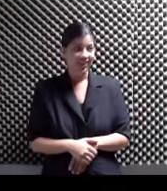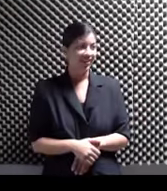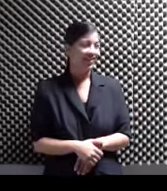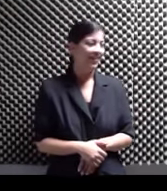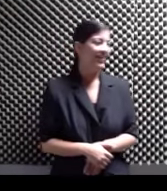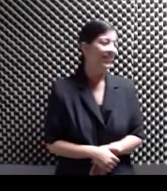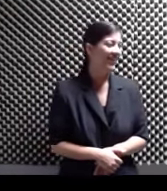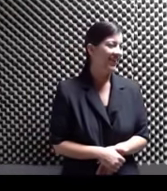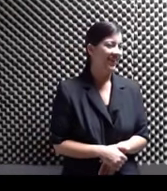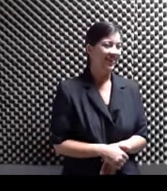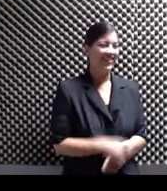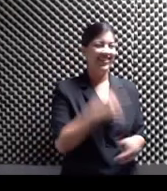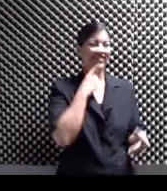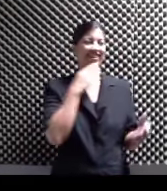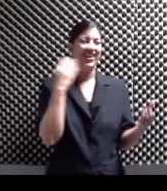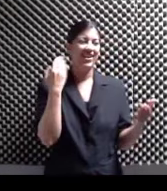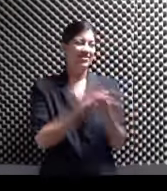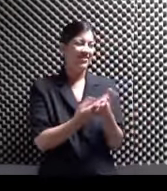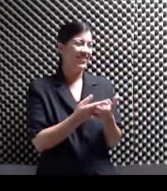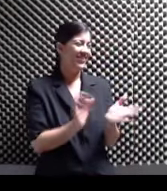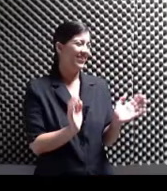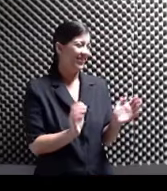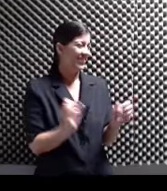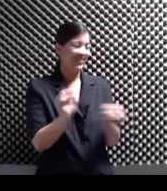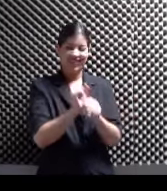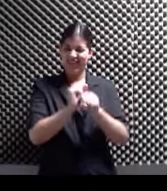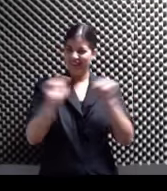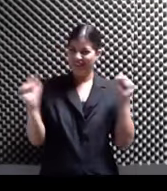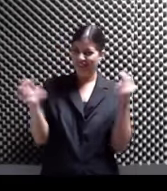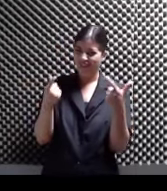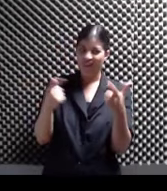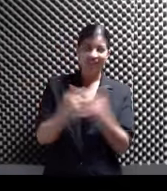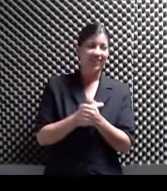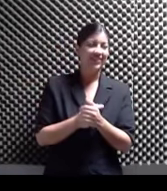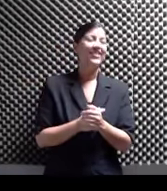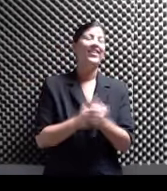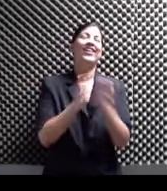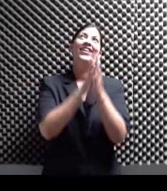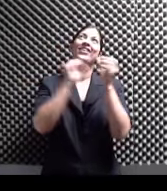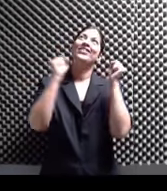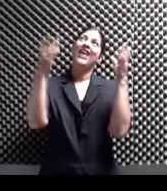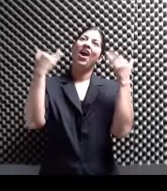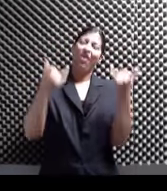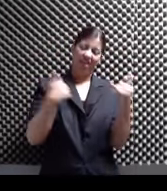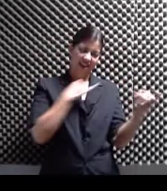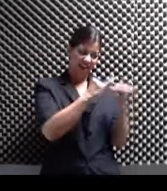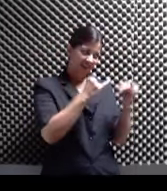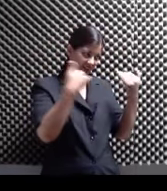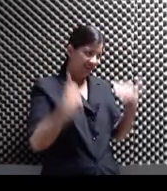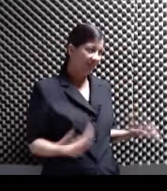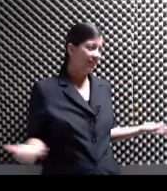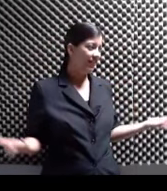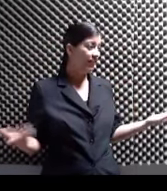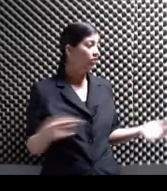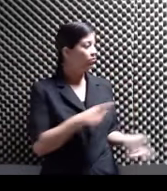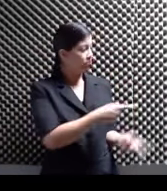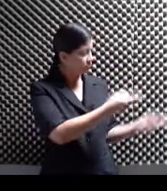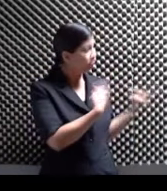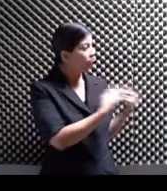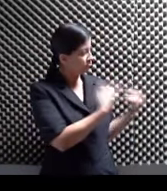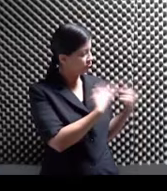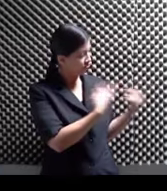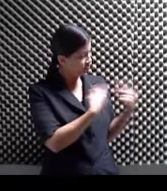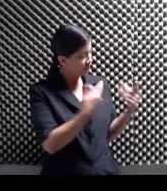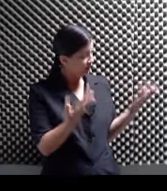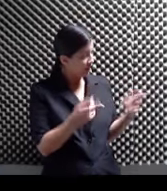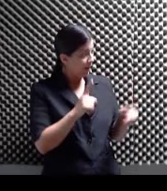Haciendo cuclillas ahí. ¡Que viva el multitasking! Ay, güey, que nos hace pagar las cuentas. Eso es así. Porque tú has venido un montón de veces al programa,